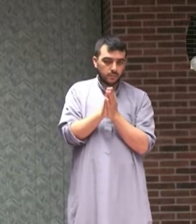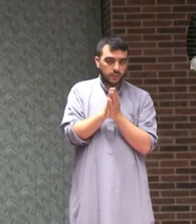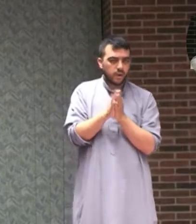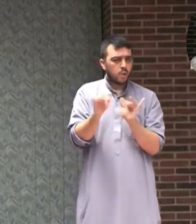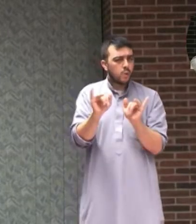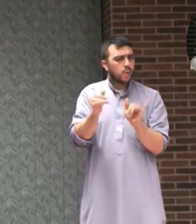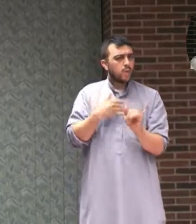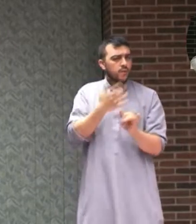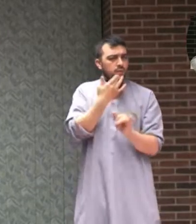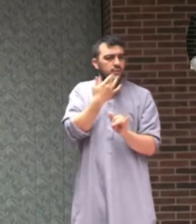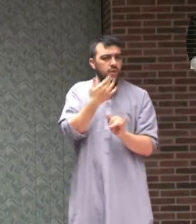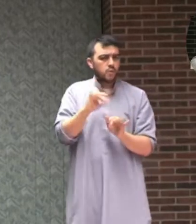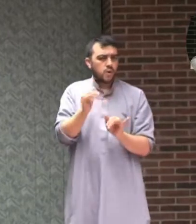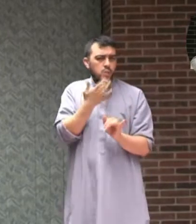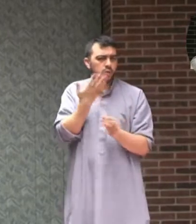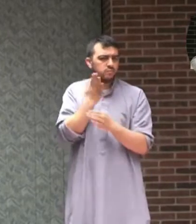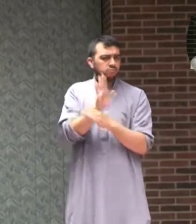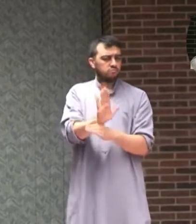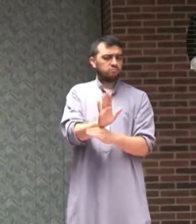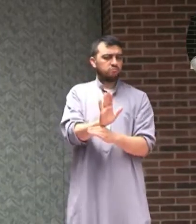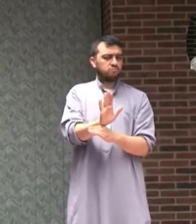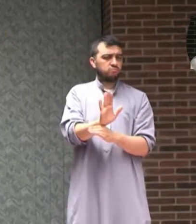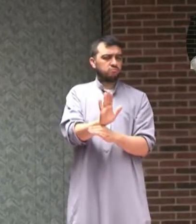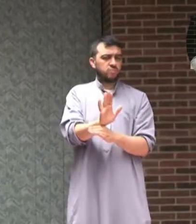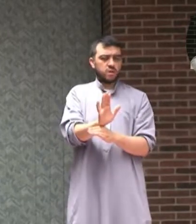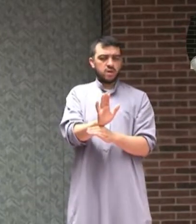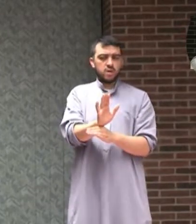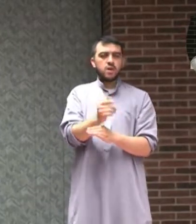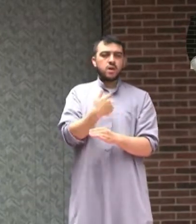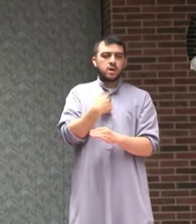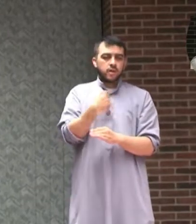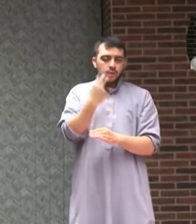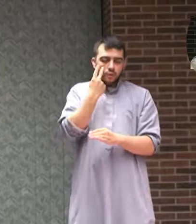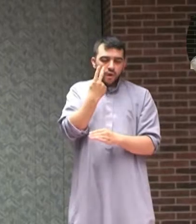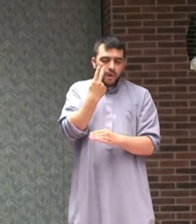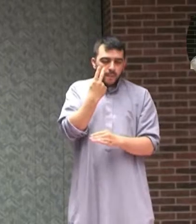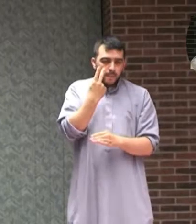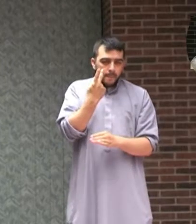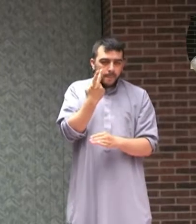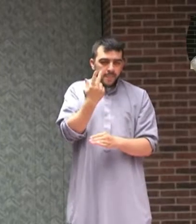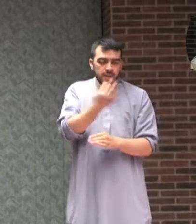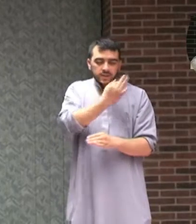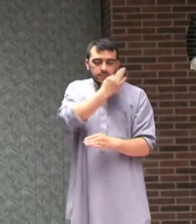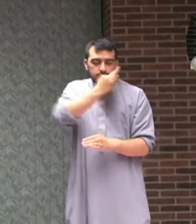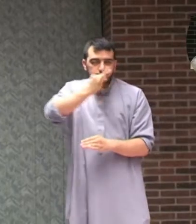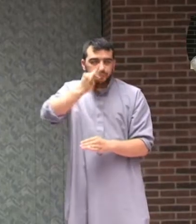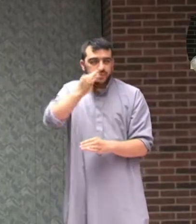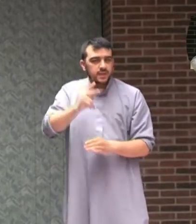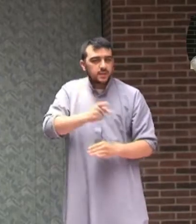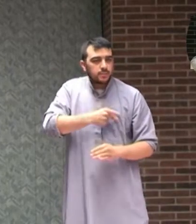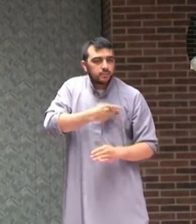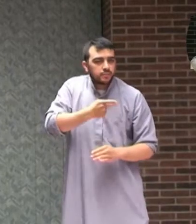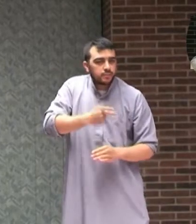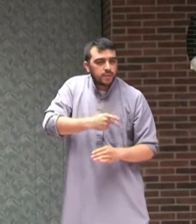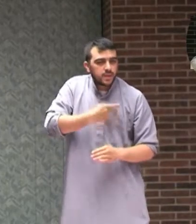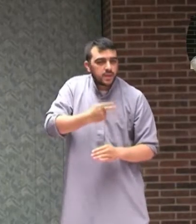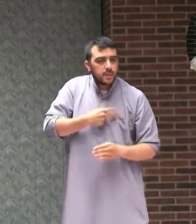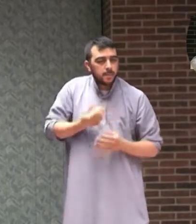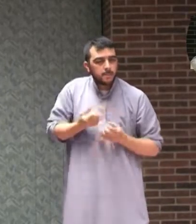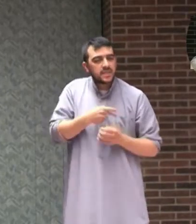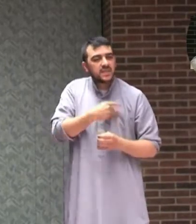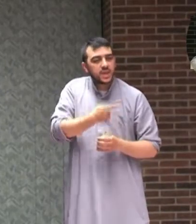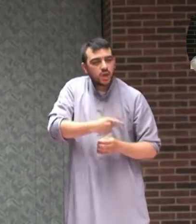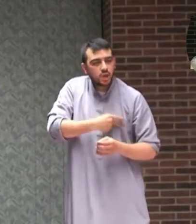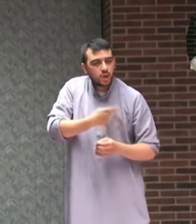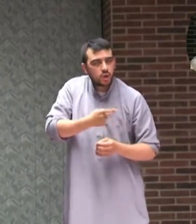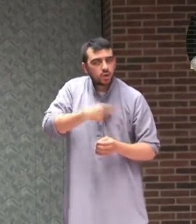En ce sens, ce que j'essaye de dire, ce à quoi j'essaye d'arriver, c'est que le Siyam est pour nous une miséricorde et pour